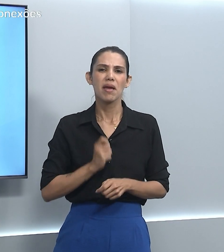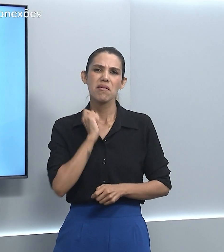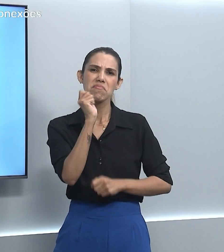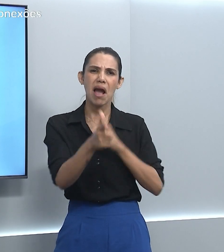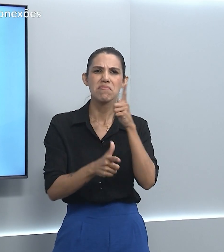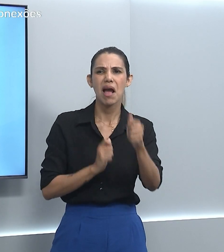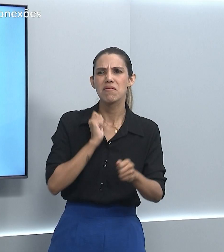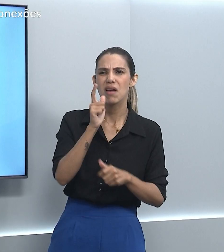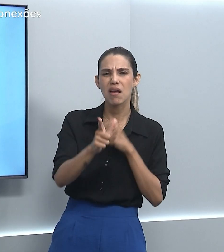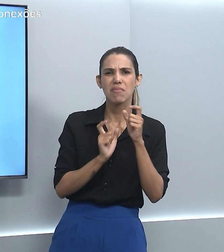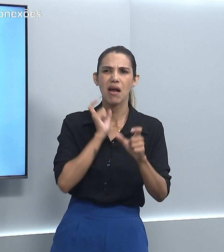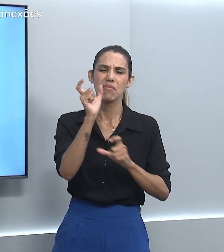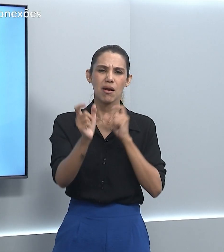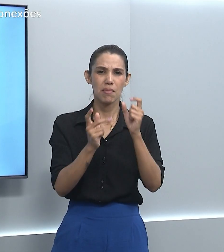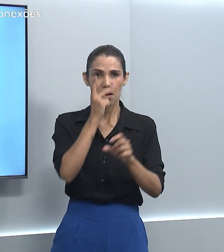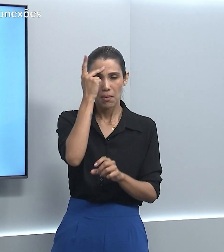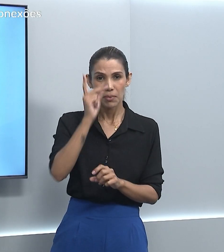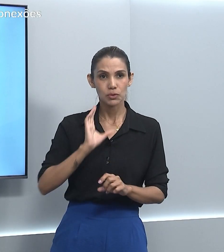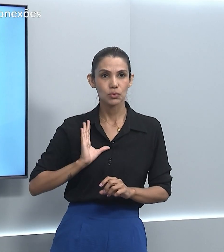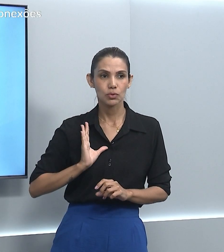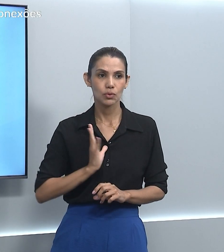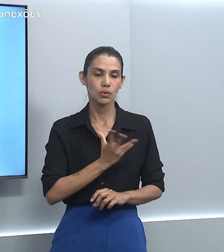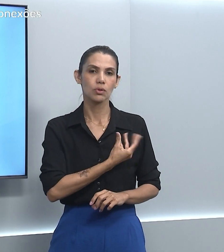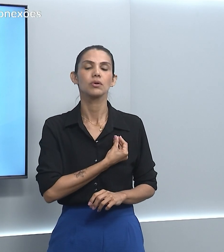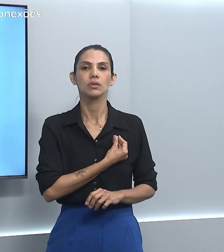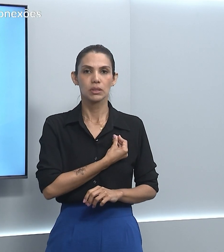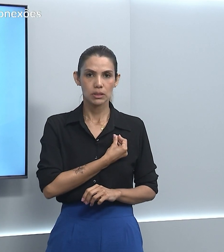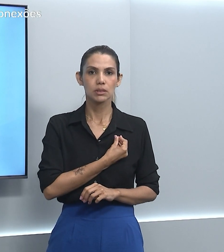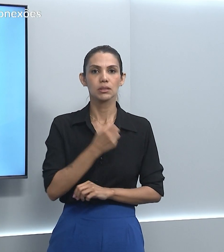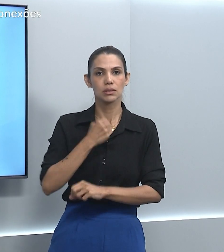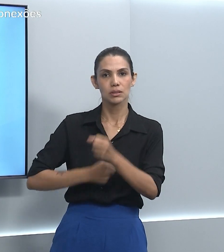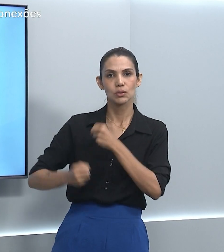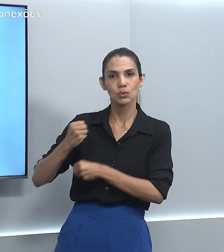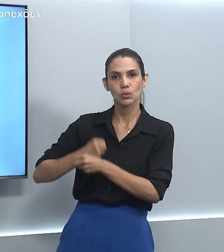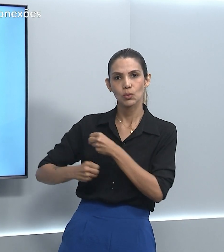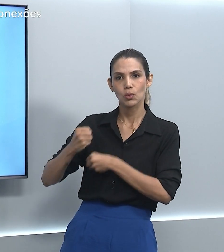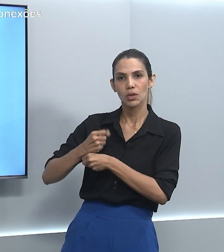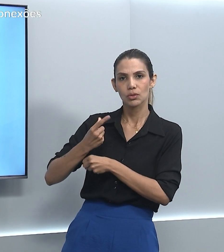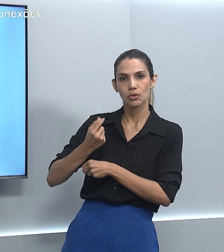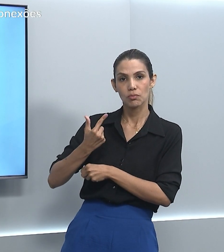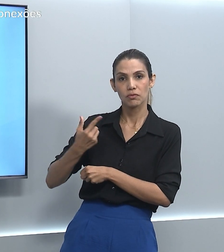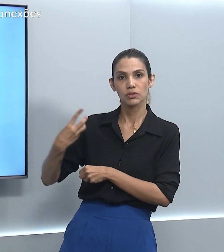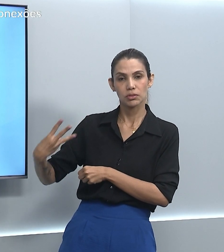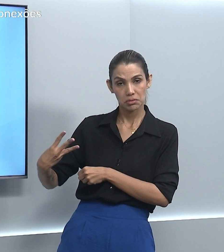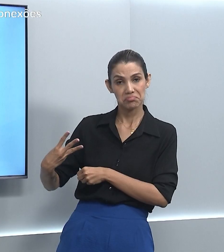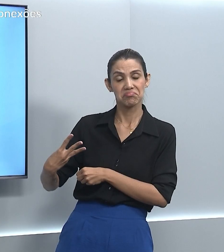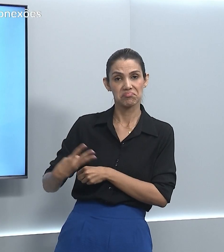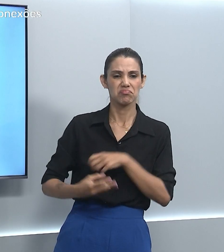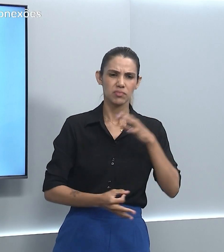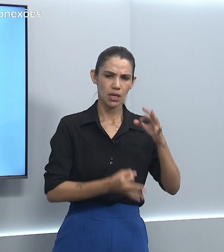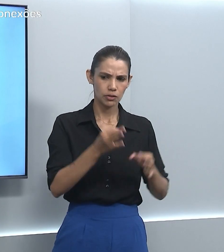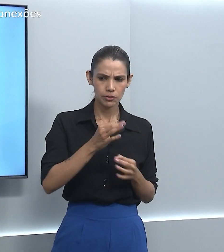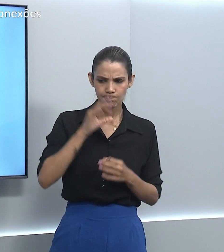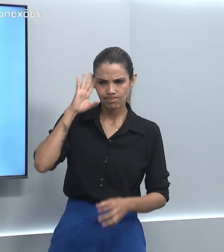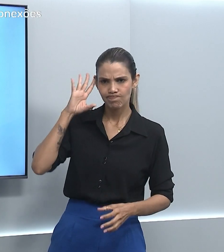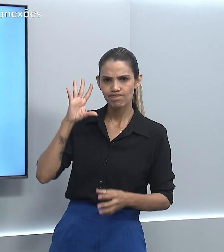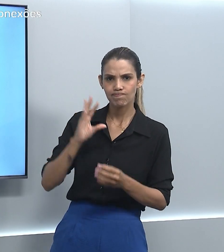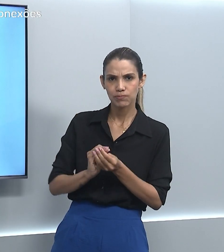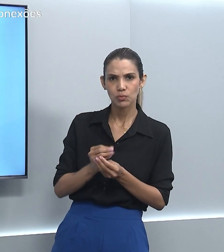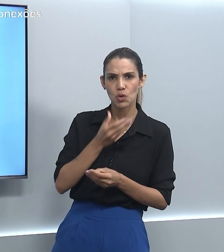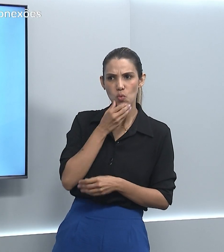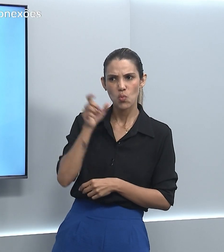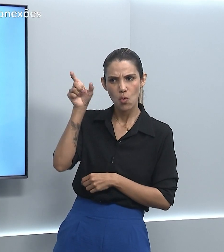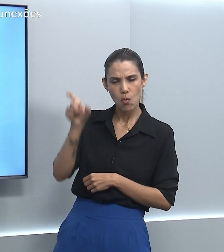no plenário da Câmara dos Deputados no ano de 2023. De acordo com a Justiça, as declarações